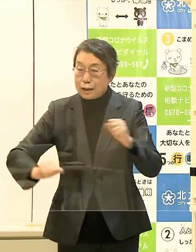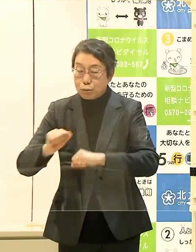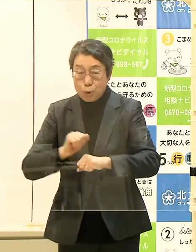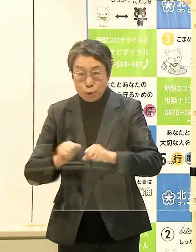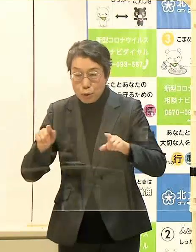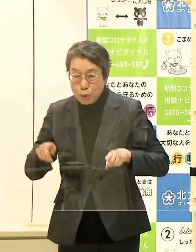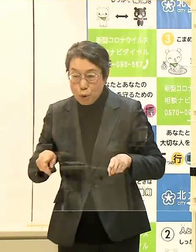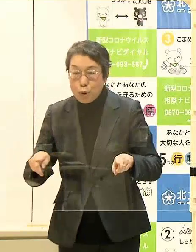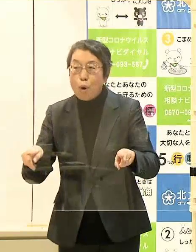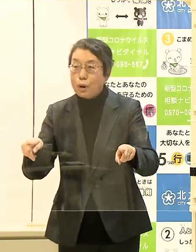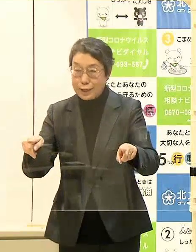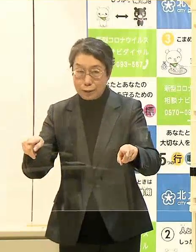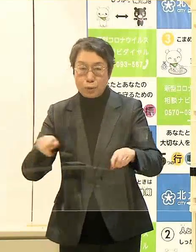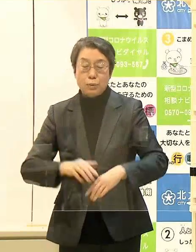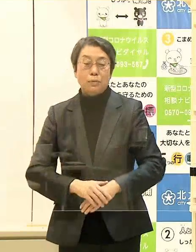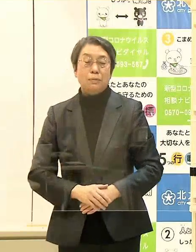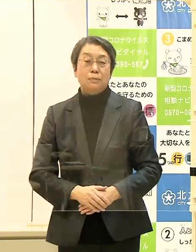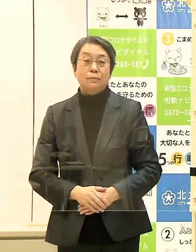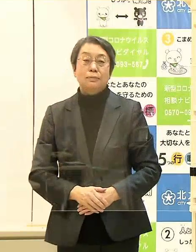ます